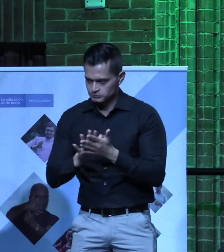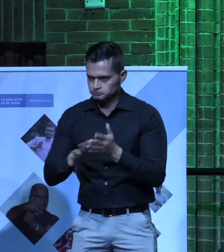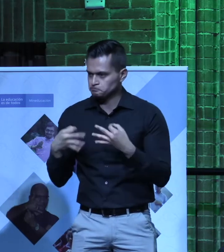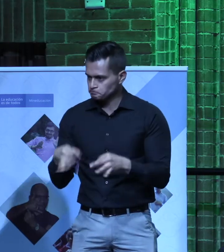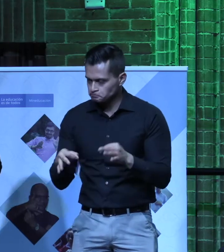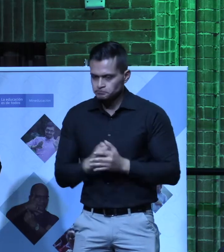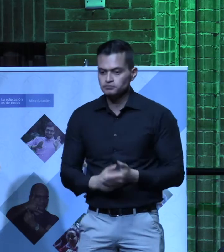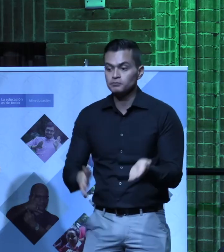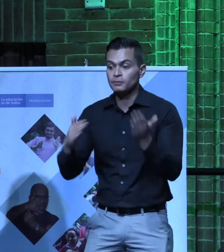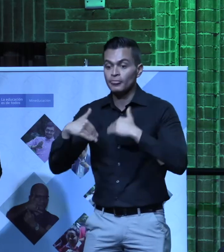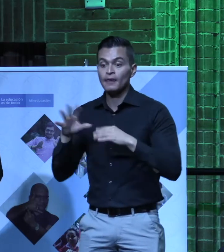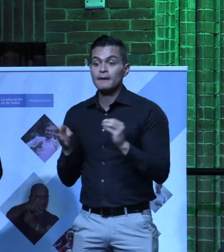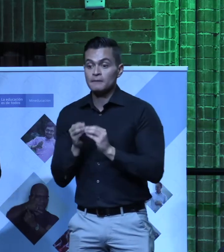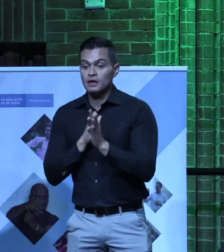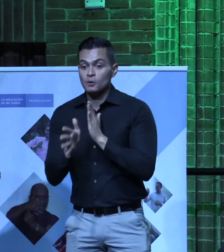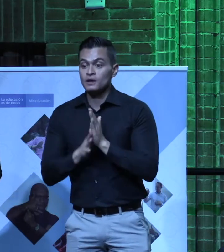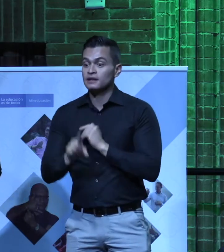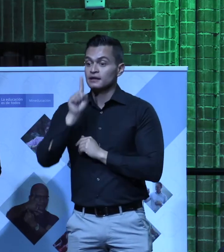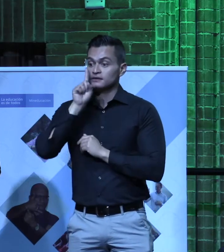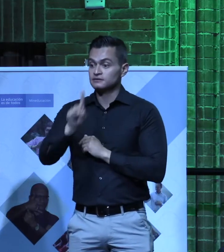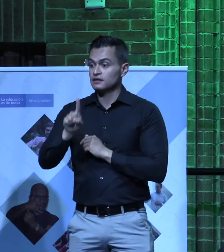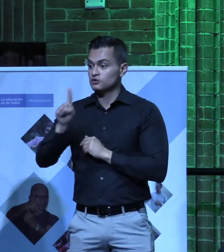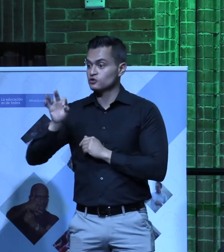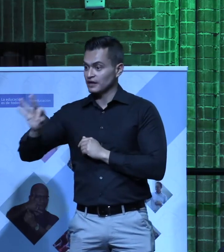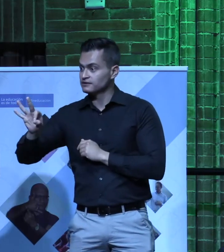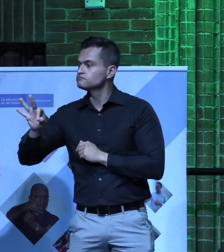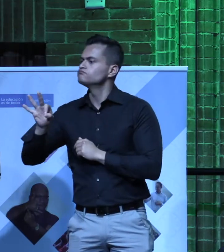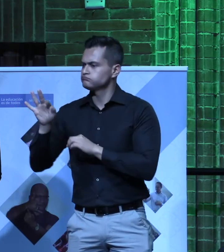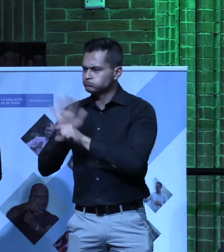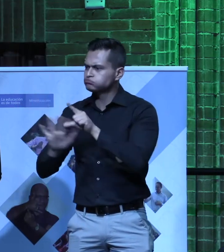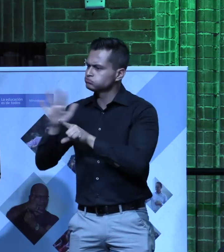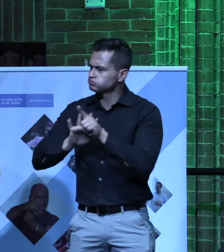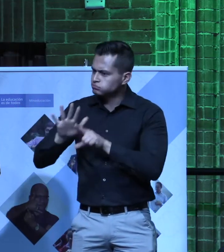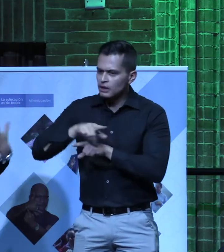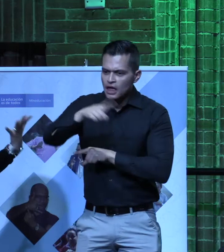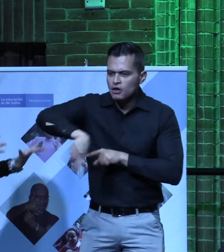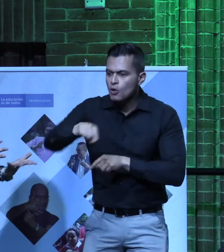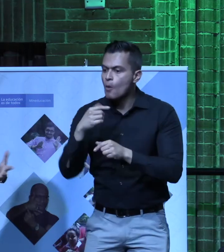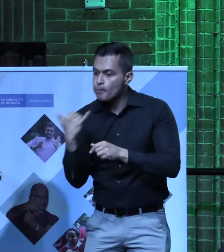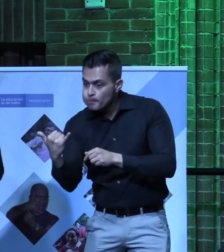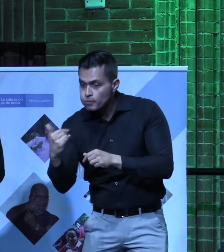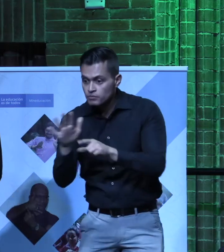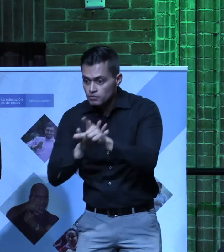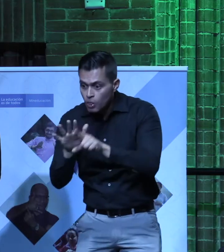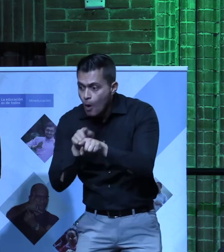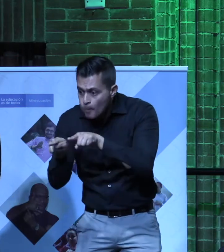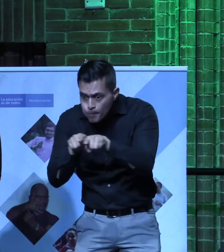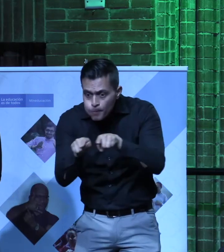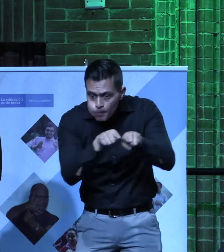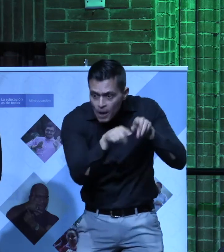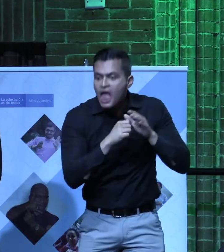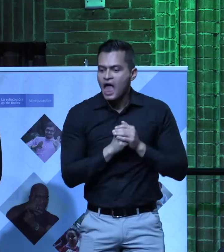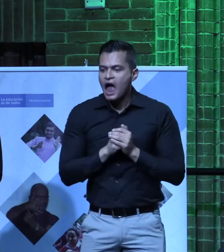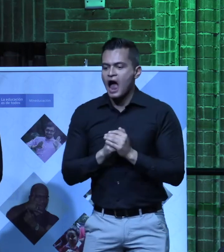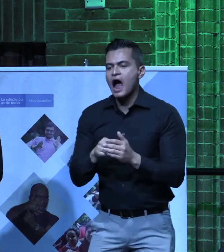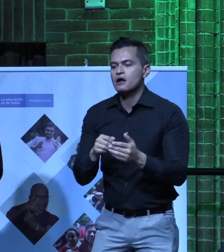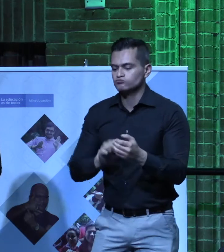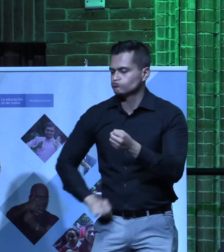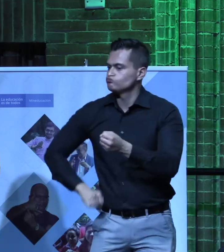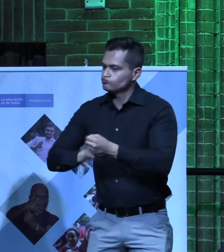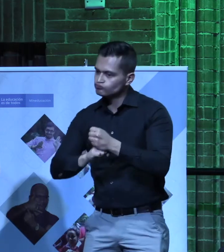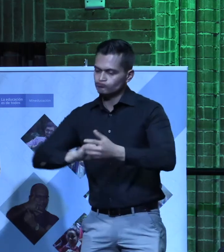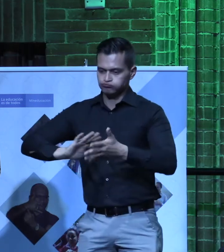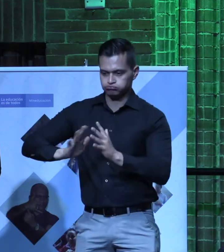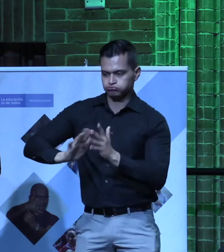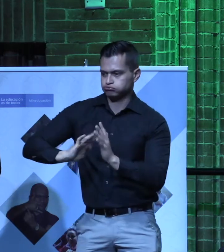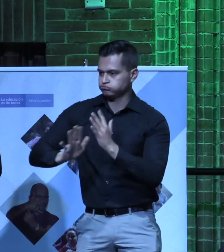traducir 113 productos audiovisuales o videos explicativos que tenían estas entidades y que hoy en día están colgados en sus páginas web.